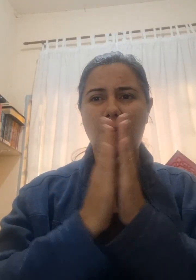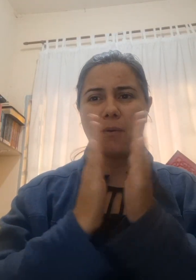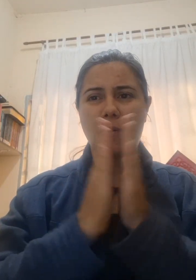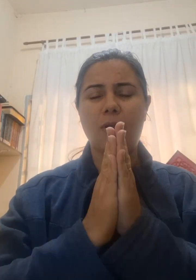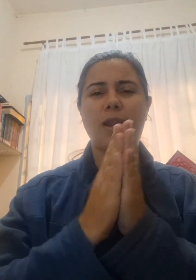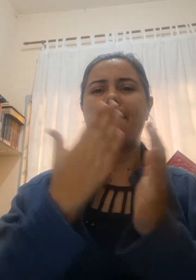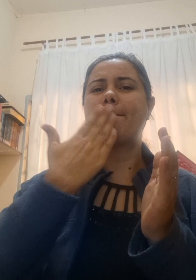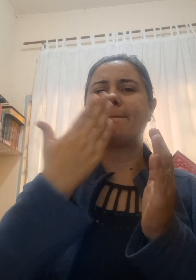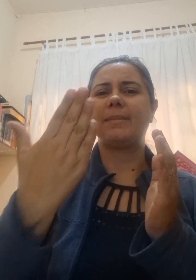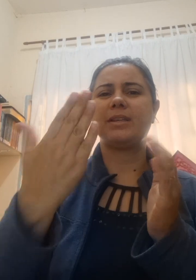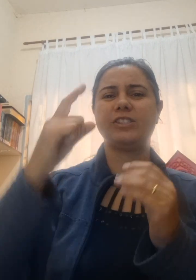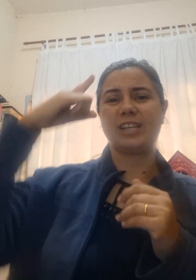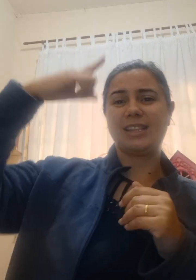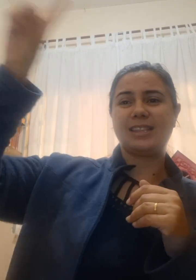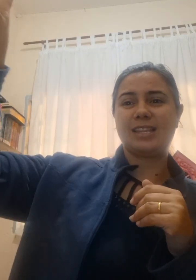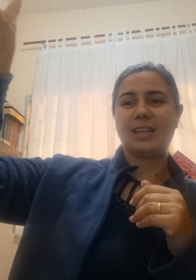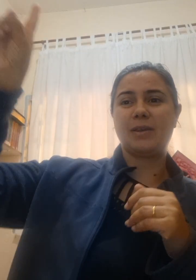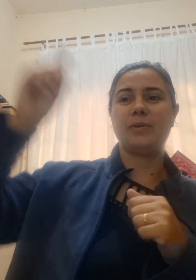a orar, a pedir para Deus.